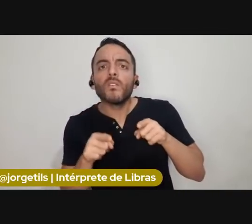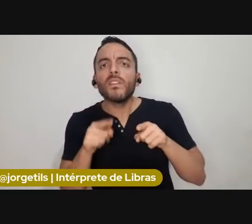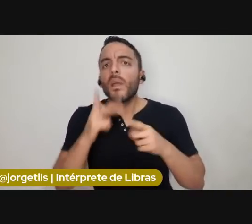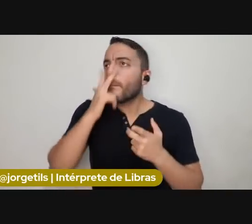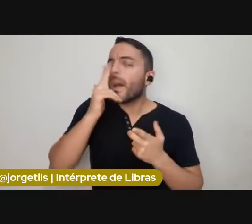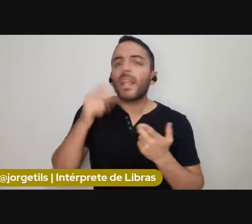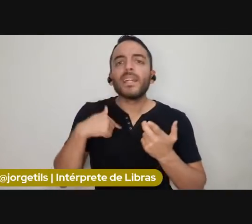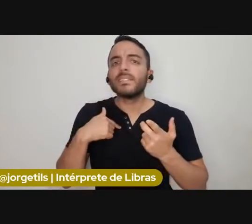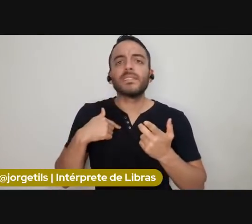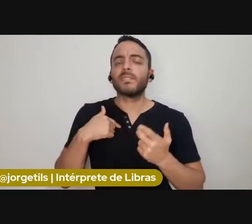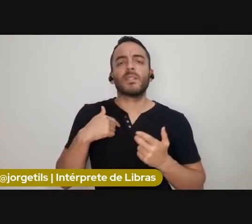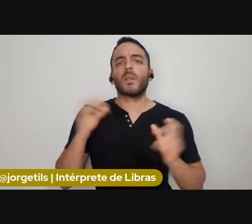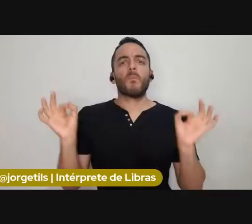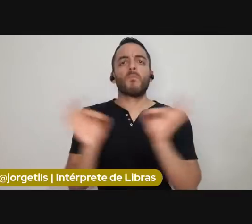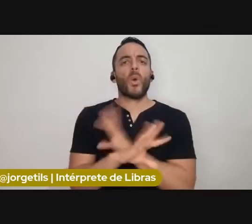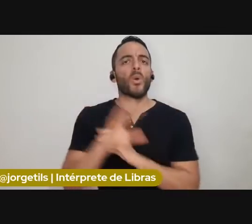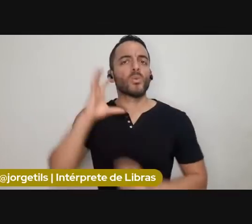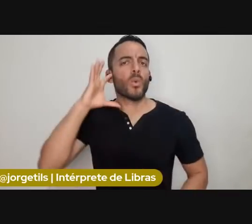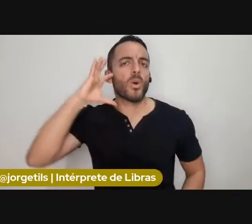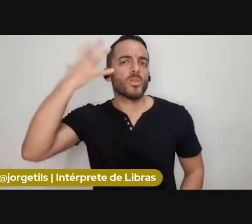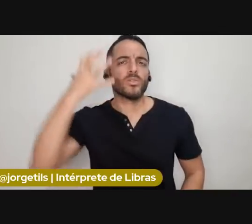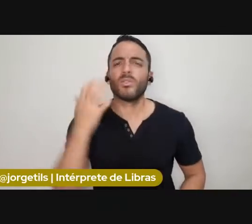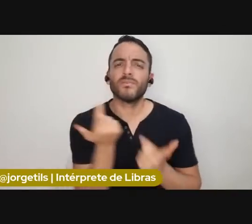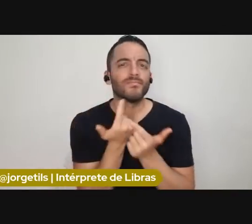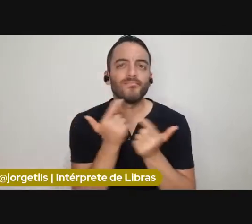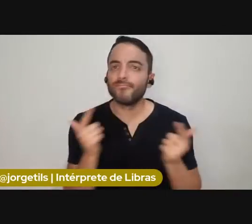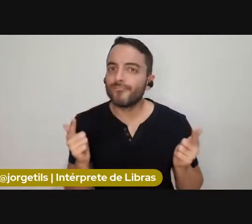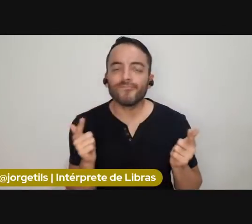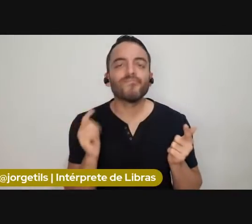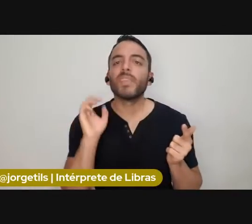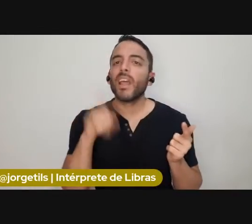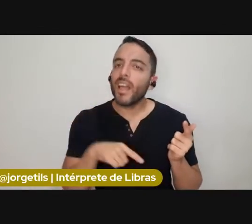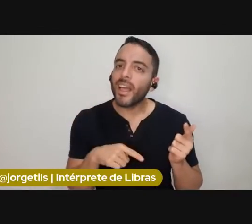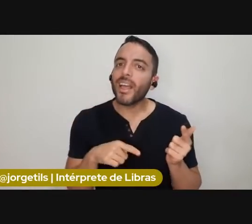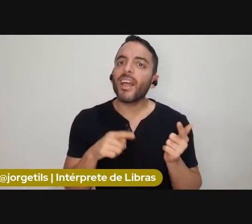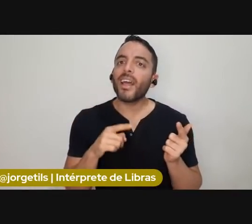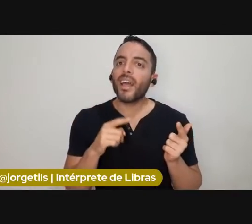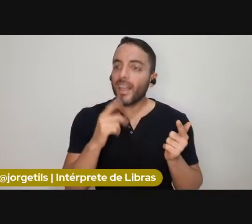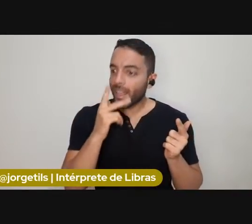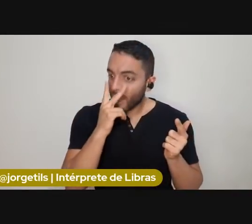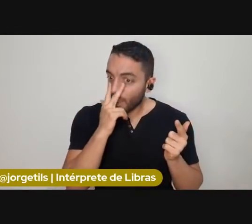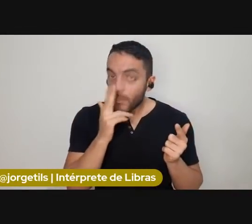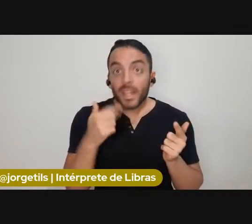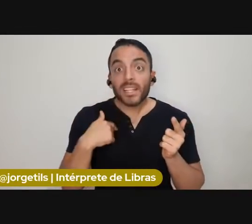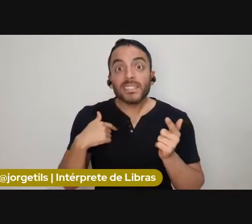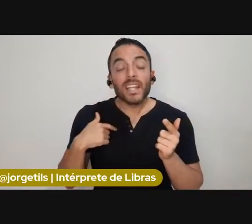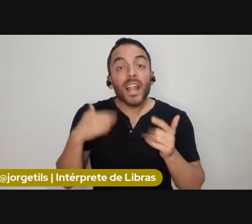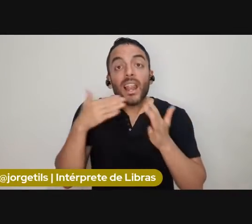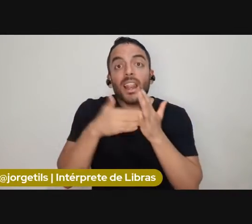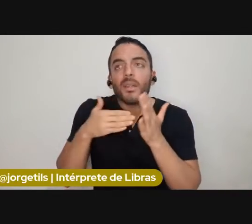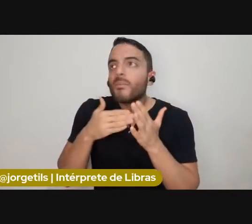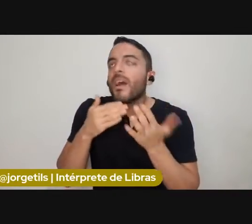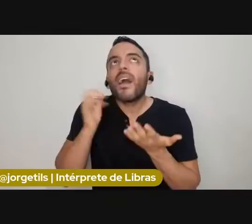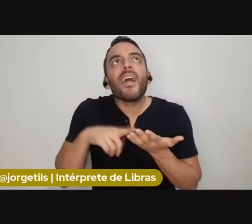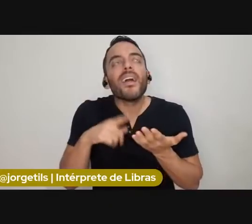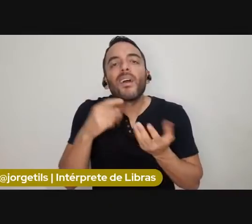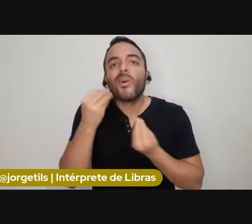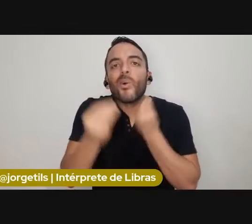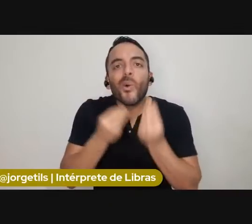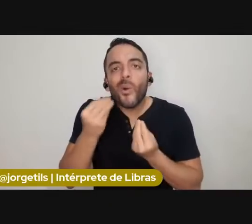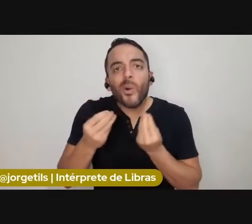alcançado definitivamente, esse porto a que nunca chegamos nessa grande viagem